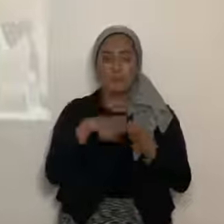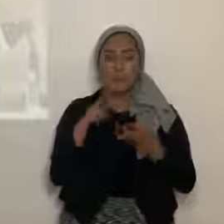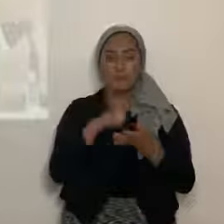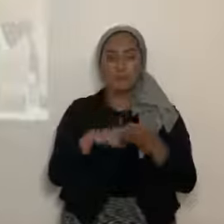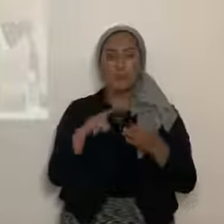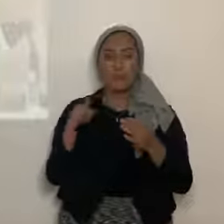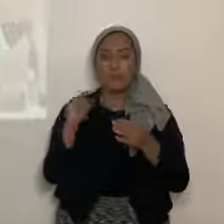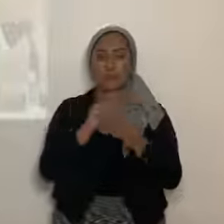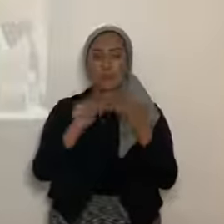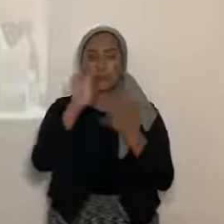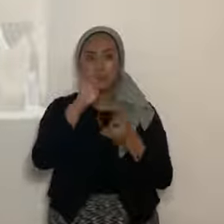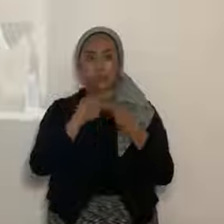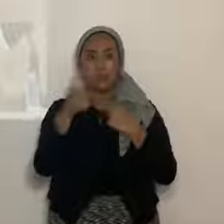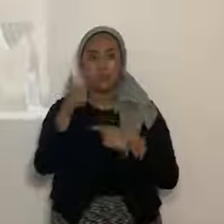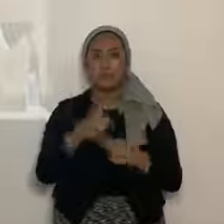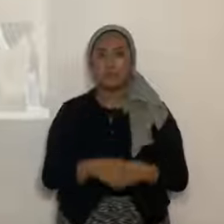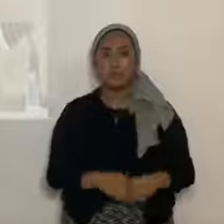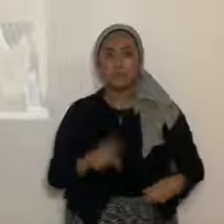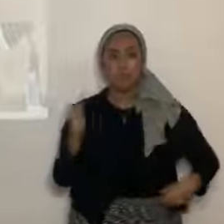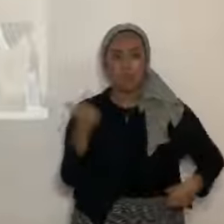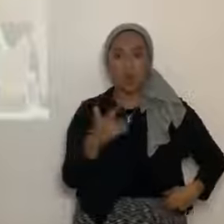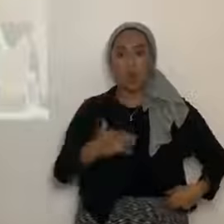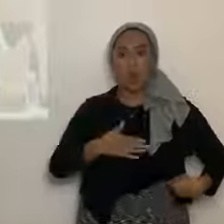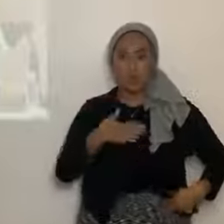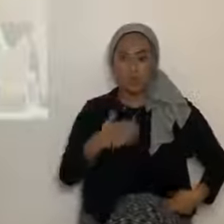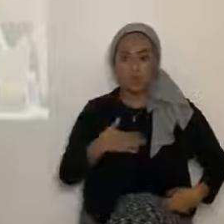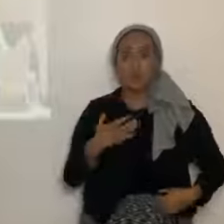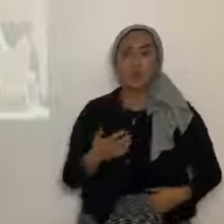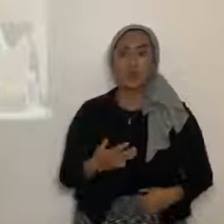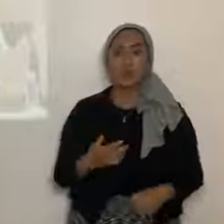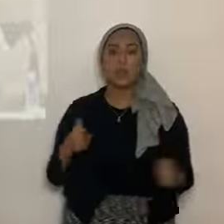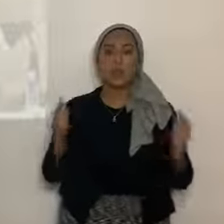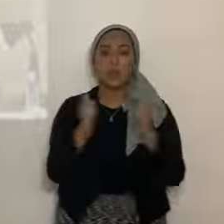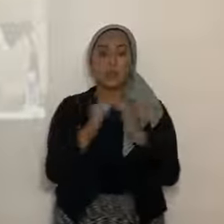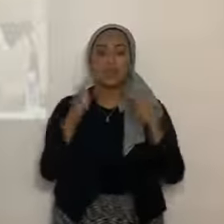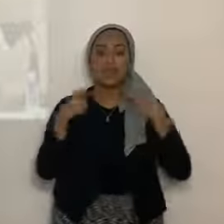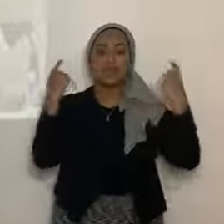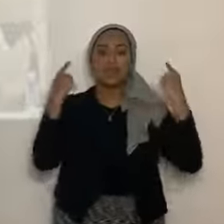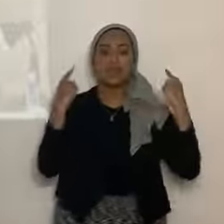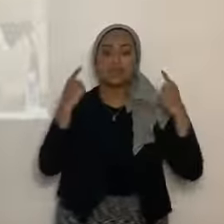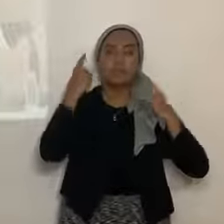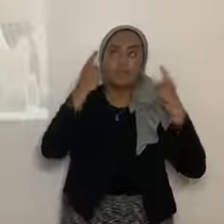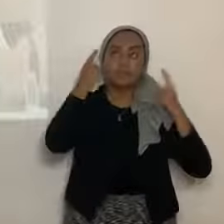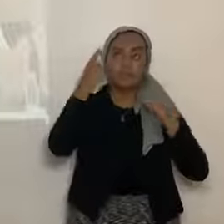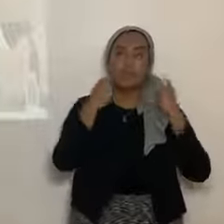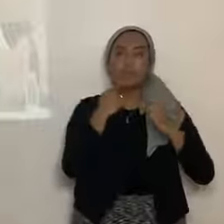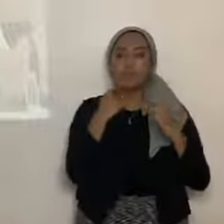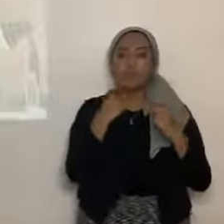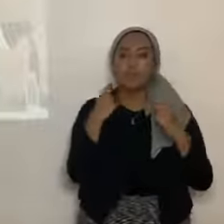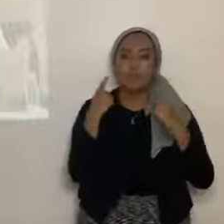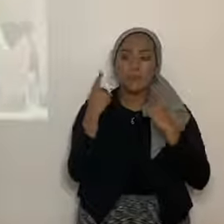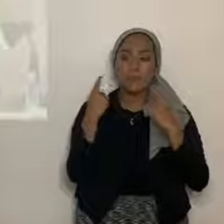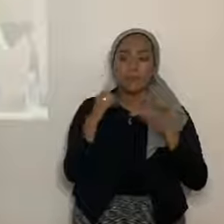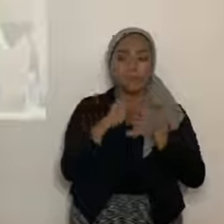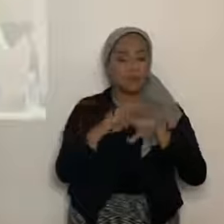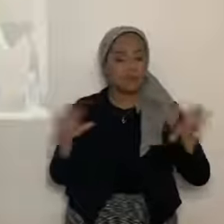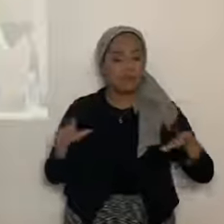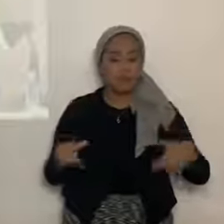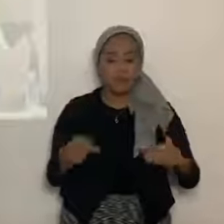verso 7 al 10. Todos con gozo y con una reflexión de decir, ya, santidad total, el tiempo